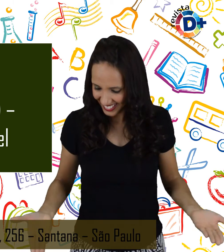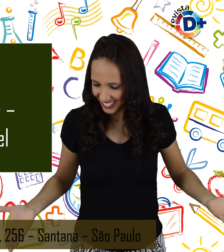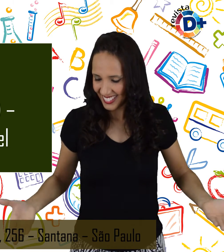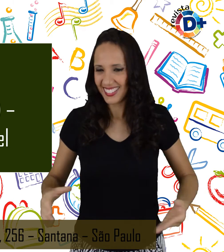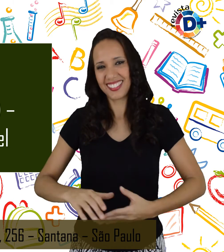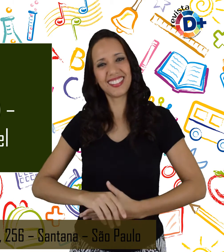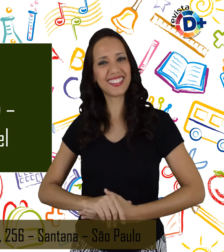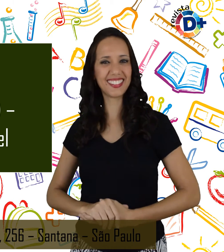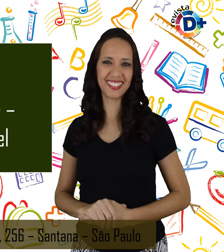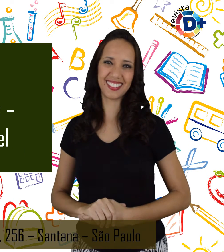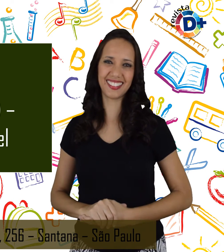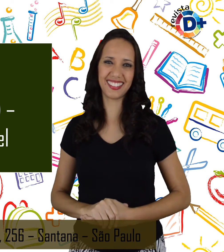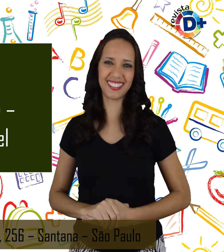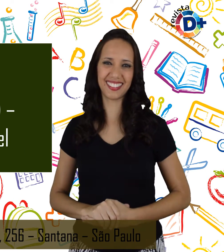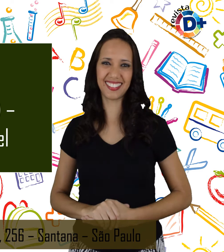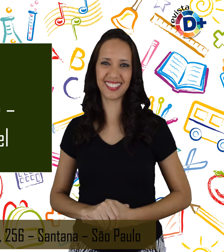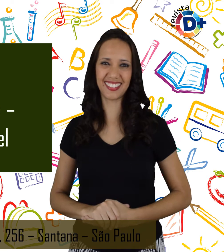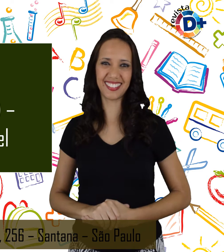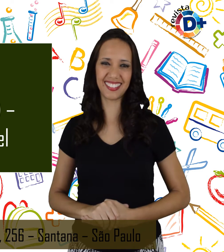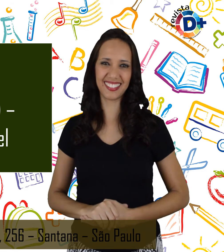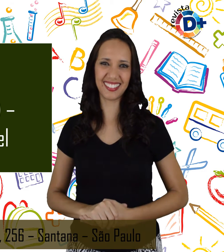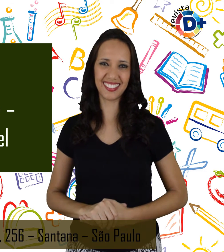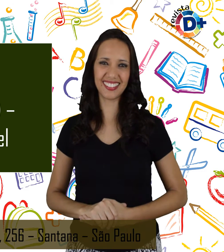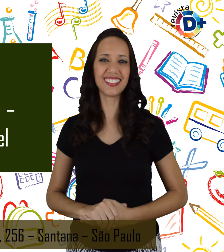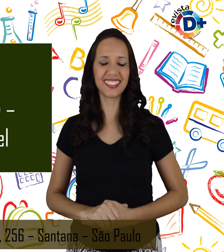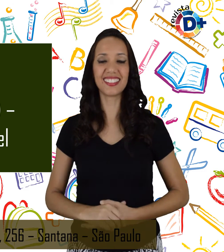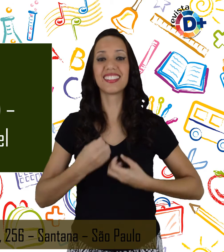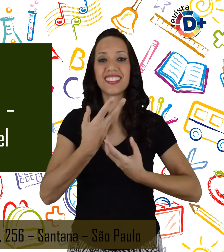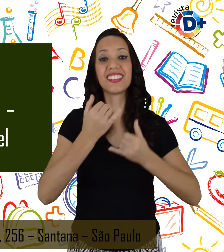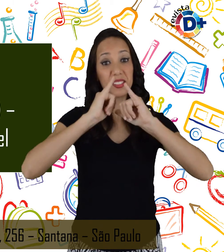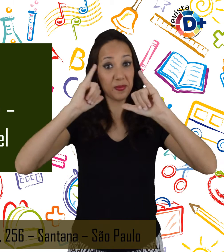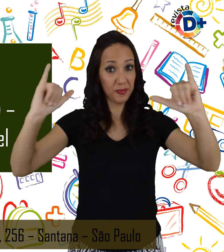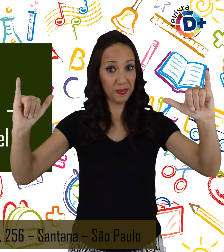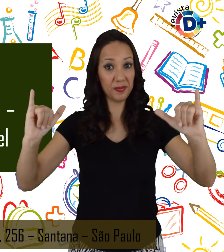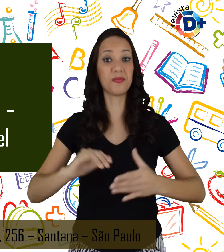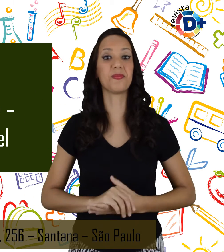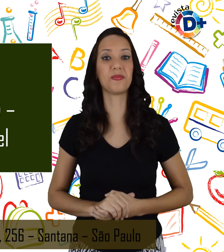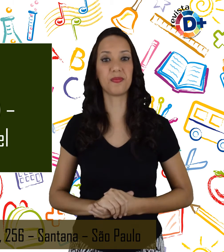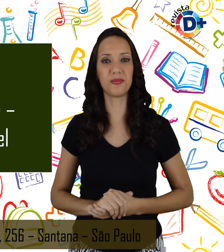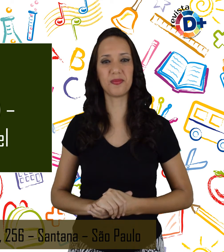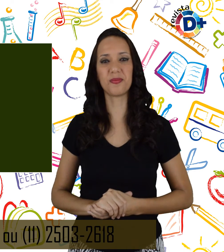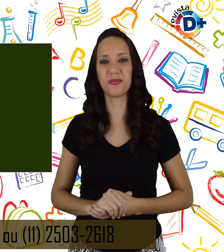256 santana são paulo informações 11 2503